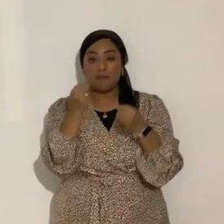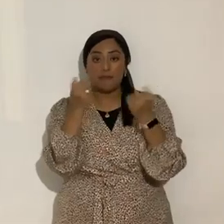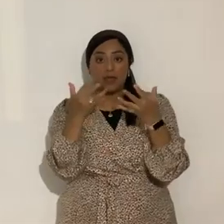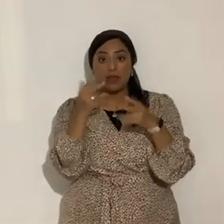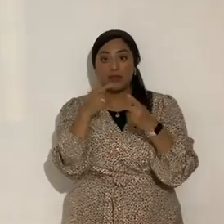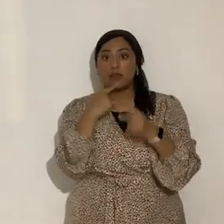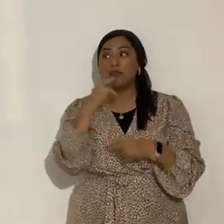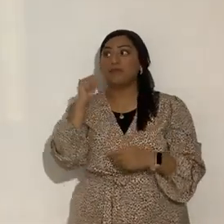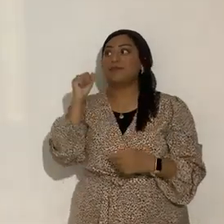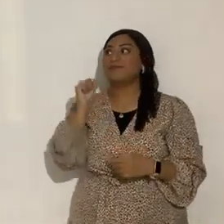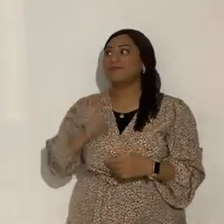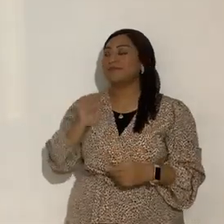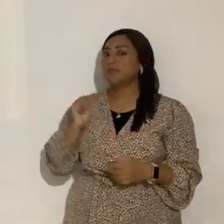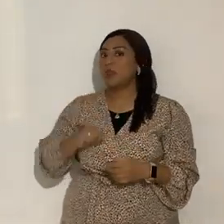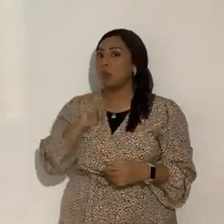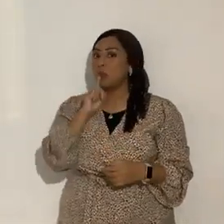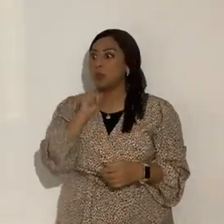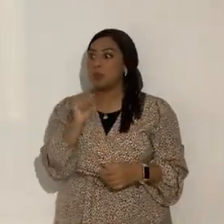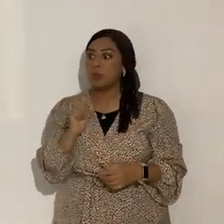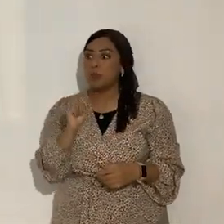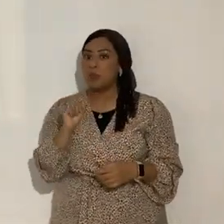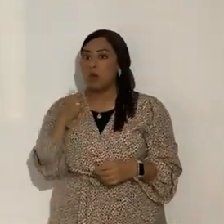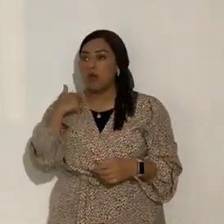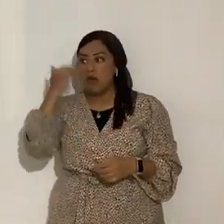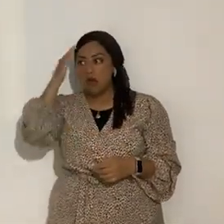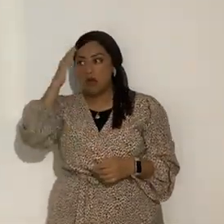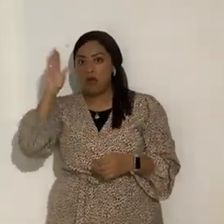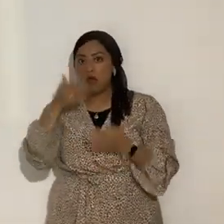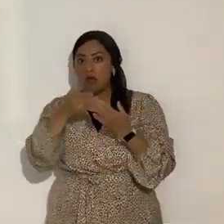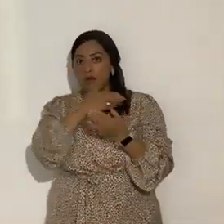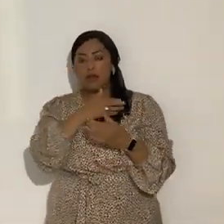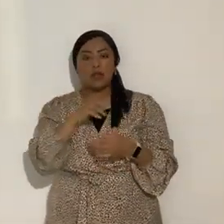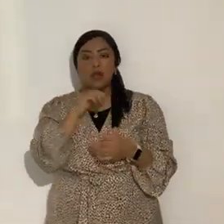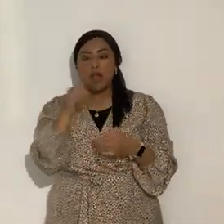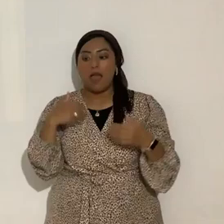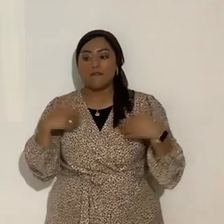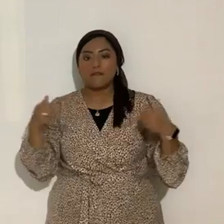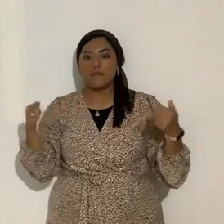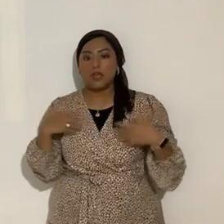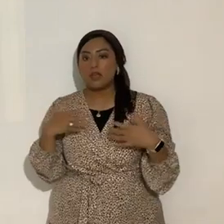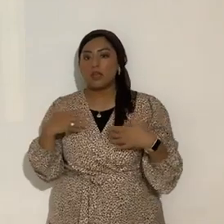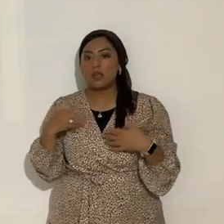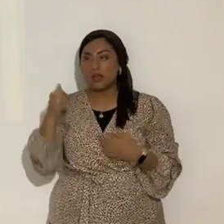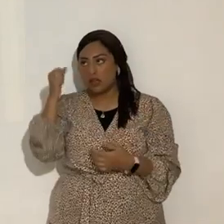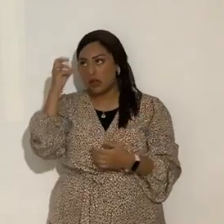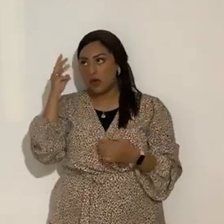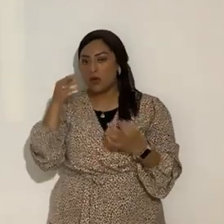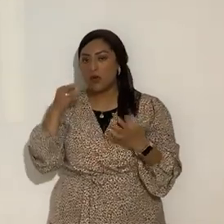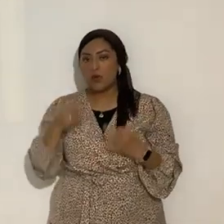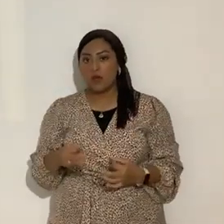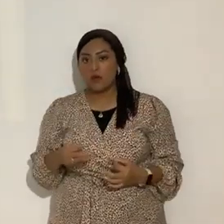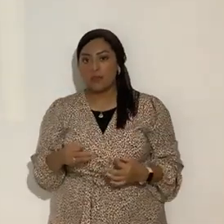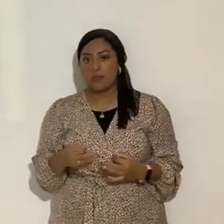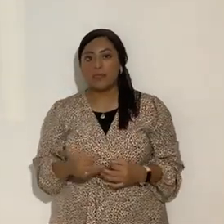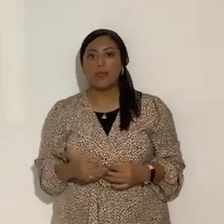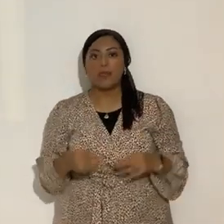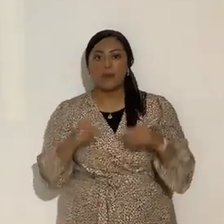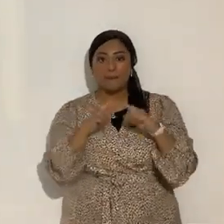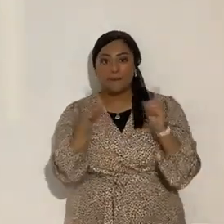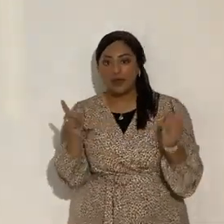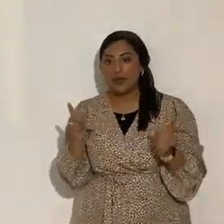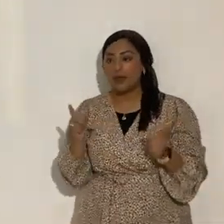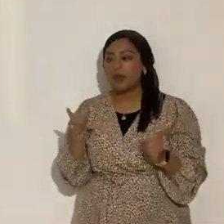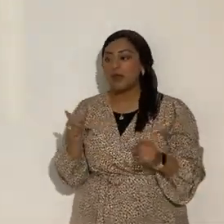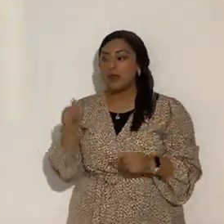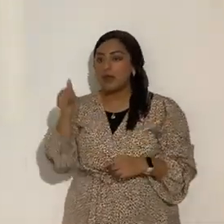muchos, sí es cierto, así es. O sea, no es que tengan miedo a la voluntad de Yahshua,